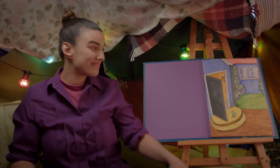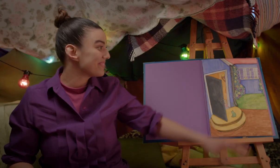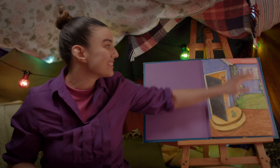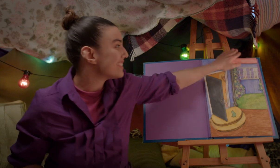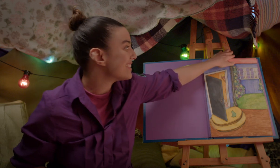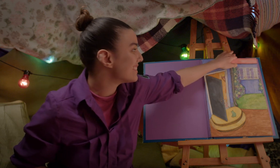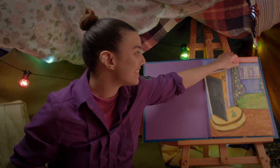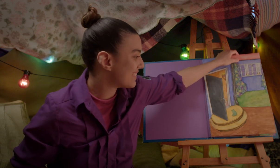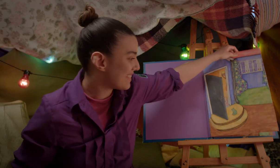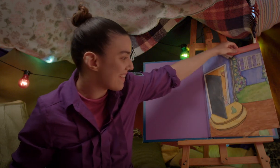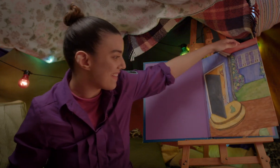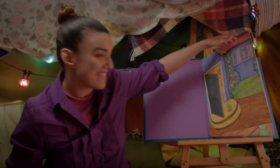Mm.